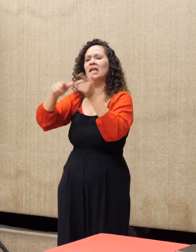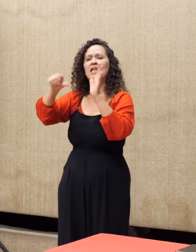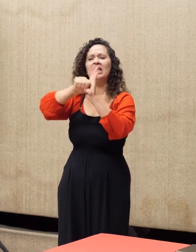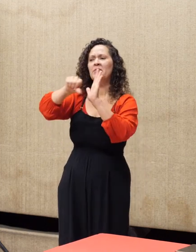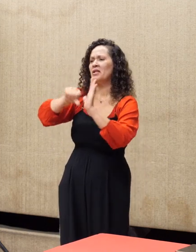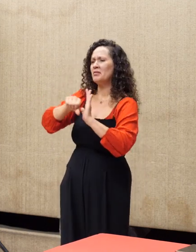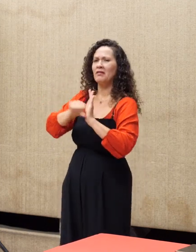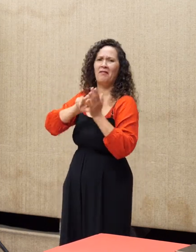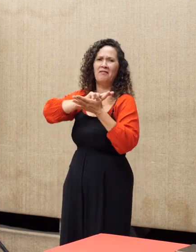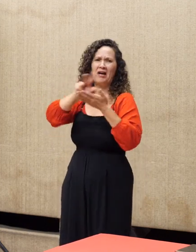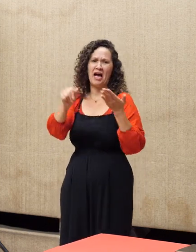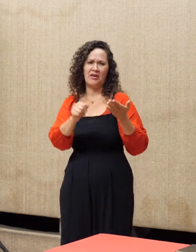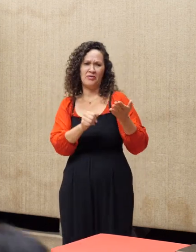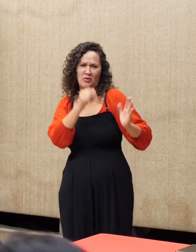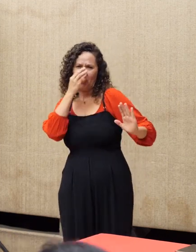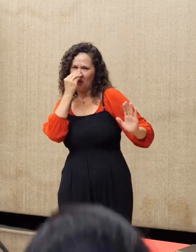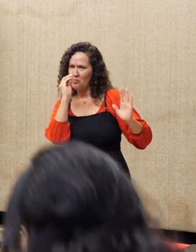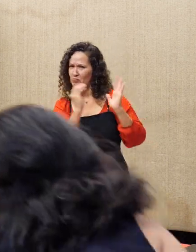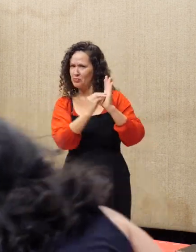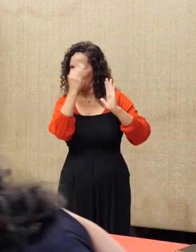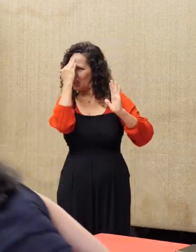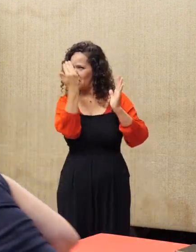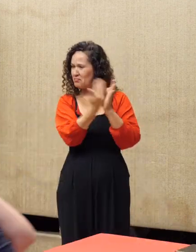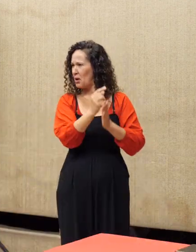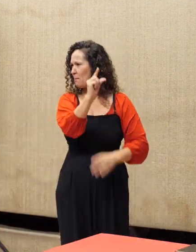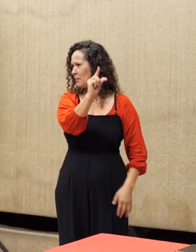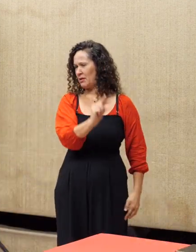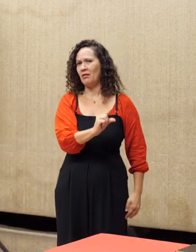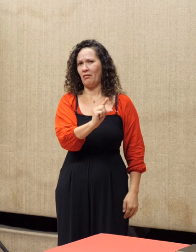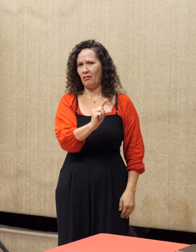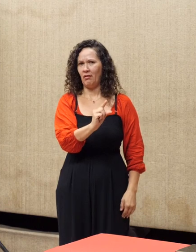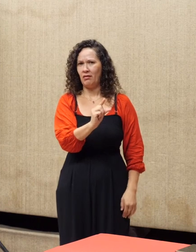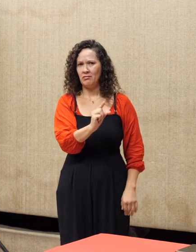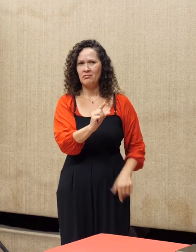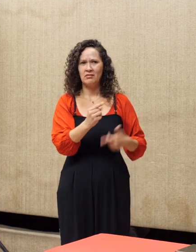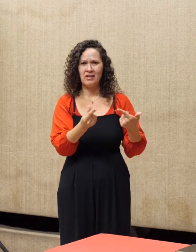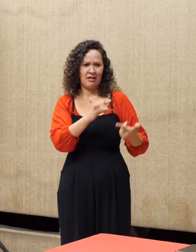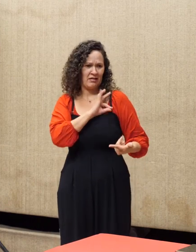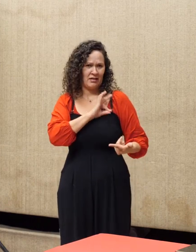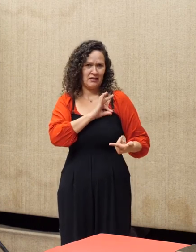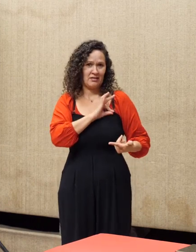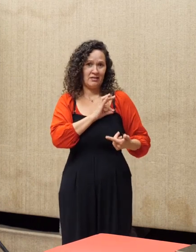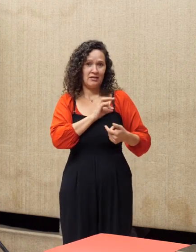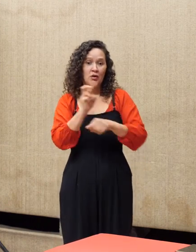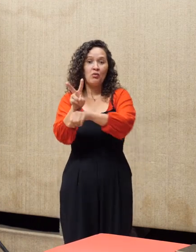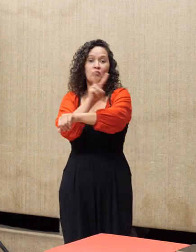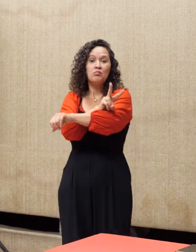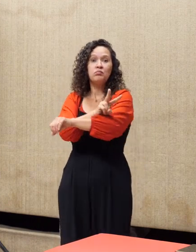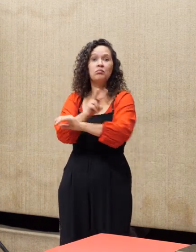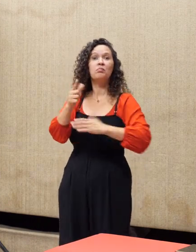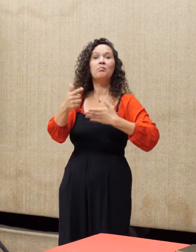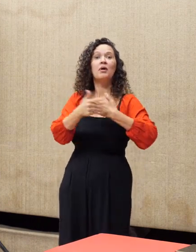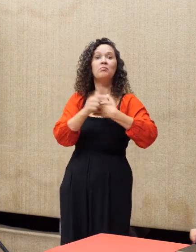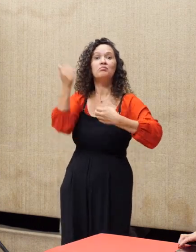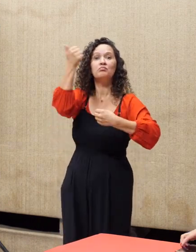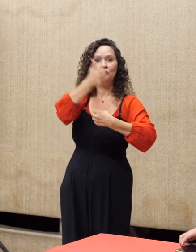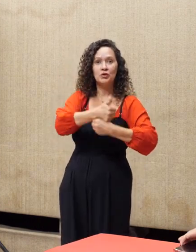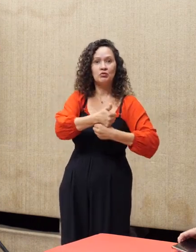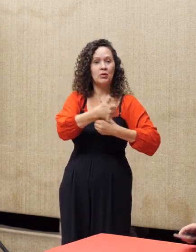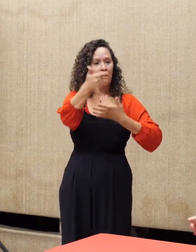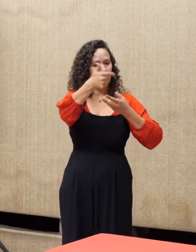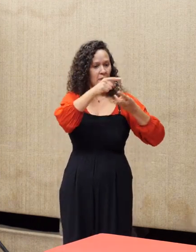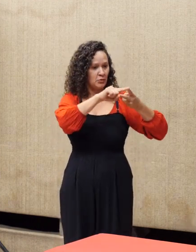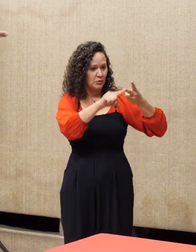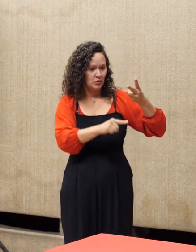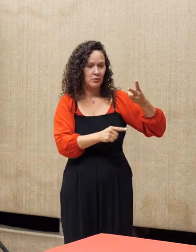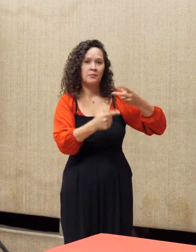de desacato, de crime de menor potencial ofensivo, que está feito na delegacia, a Guarda Municipal pode ter cumprido esse papel. Então, eu queria pontuar essas